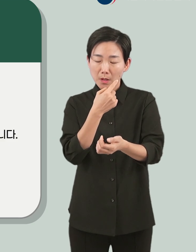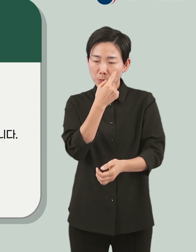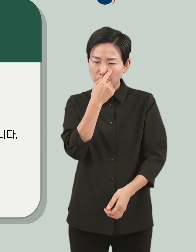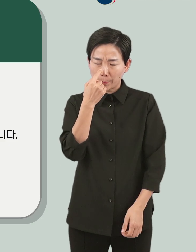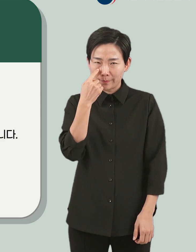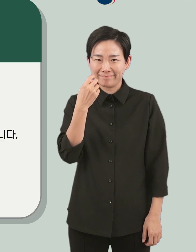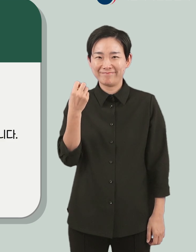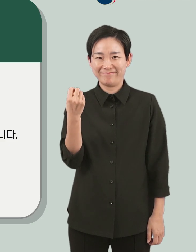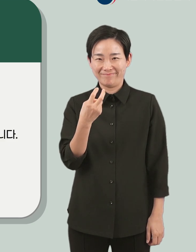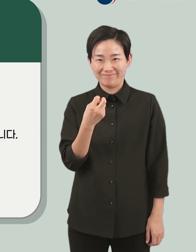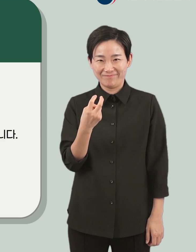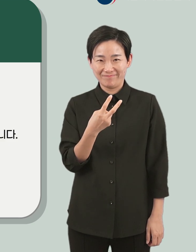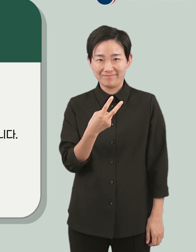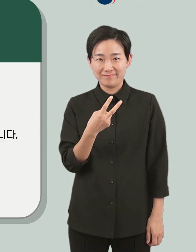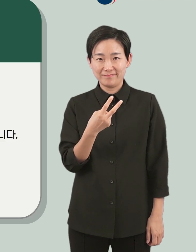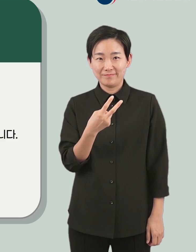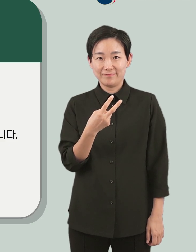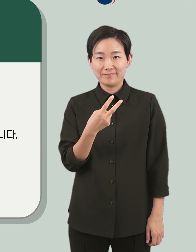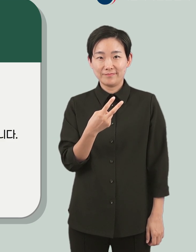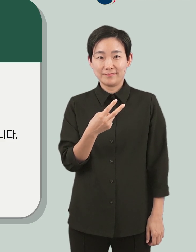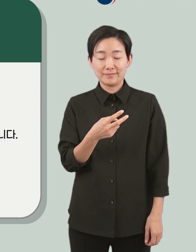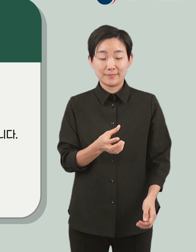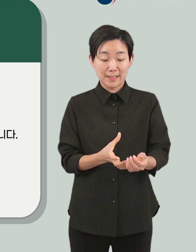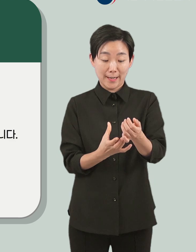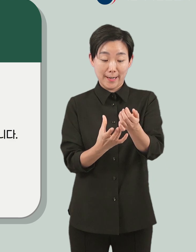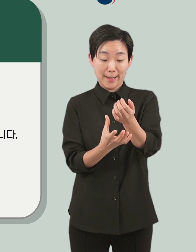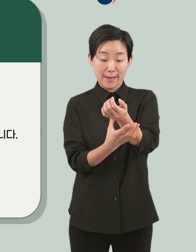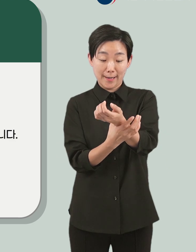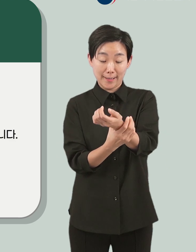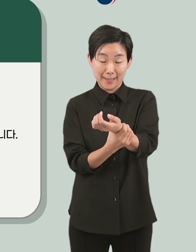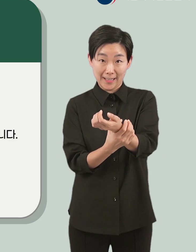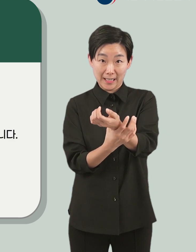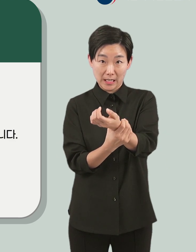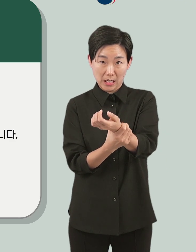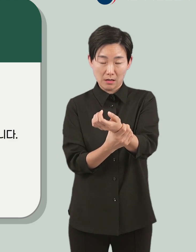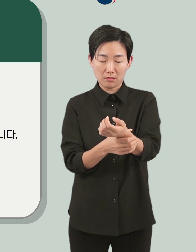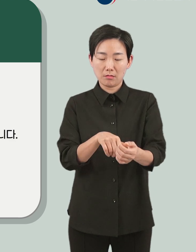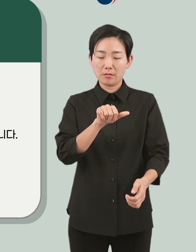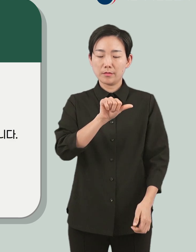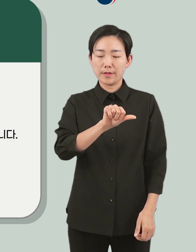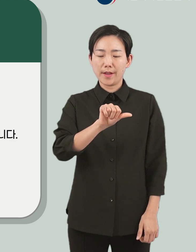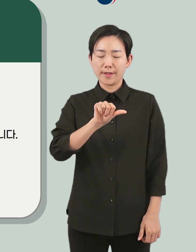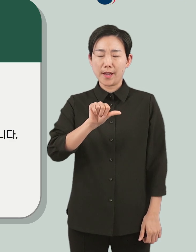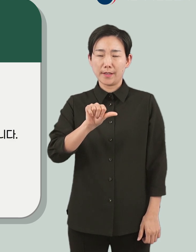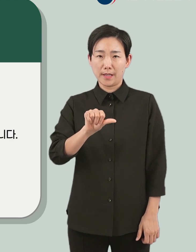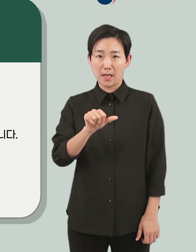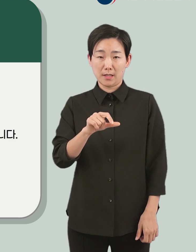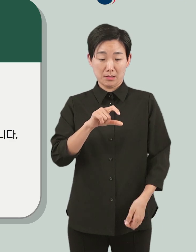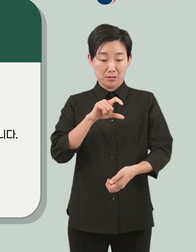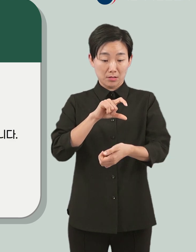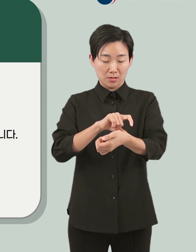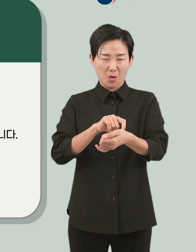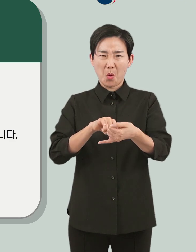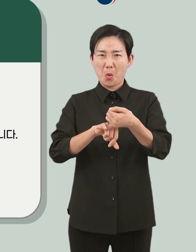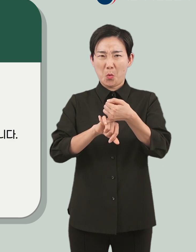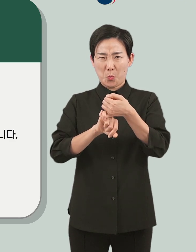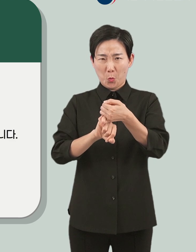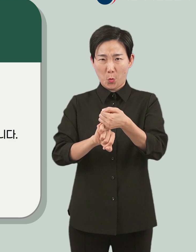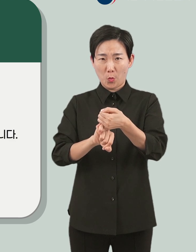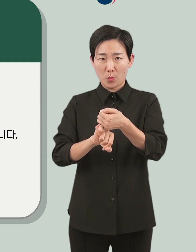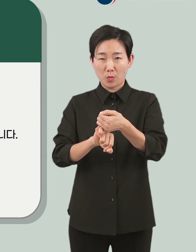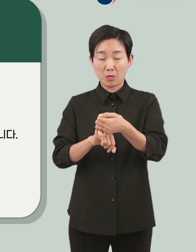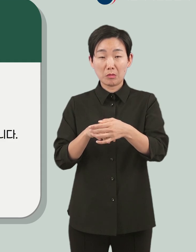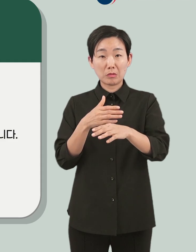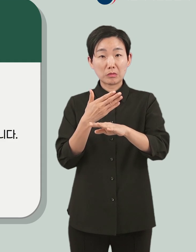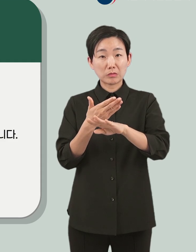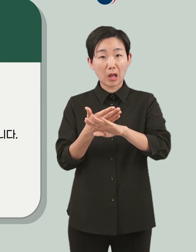이 혈압계에는 지정된 건전지만 사용합니다. 다른 건전지를 사용하면 제품이 손상되거나 위험할 수